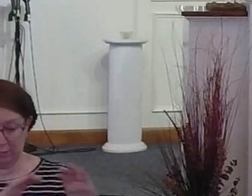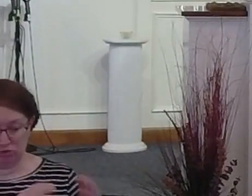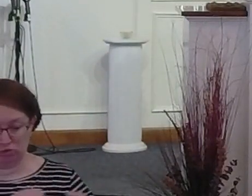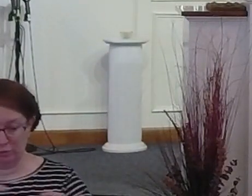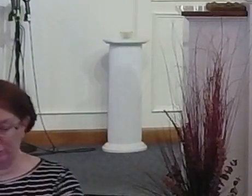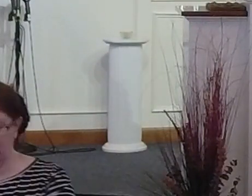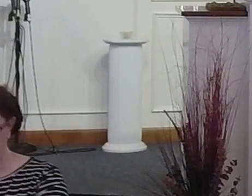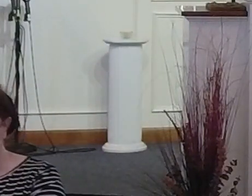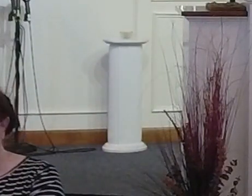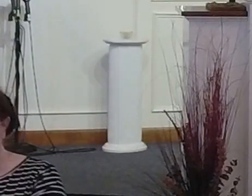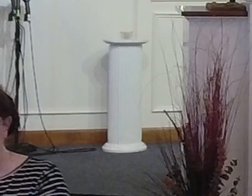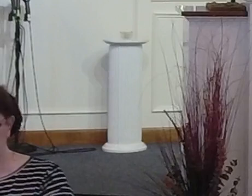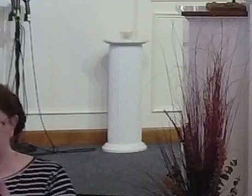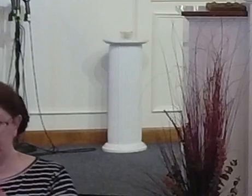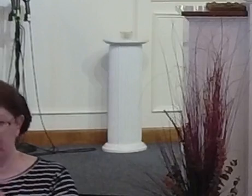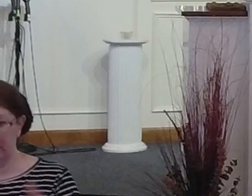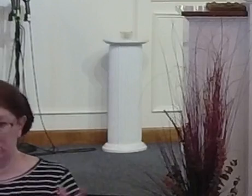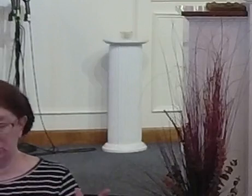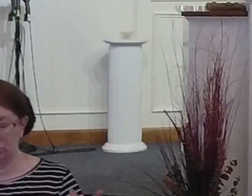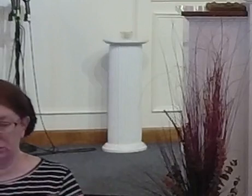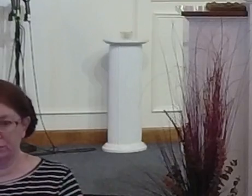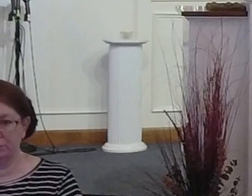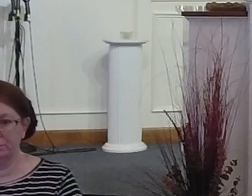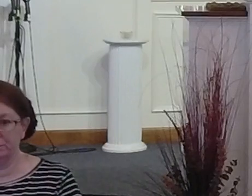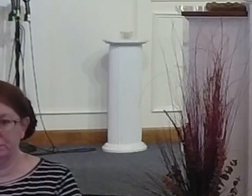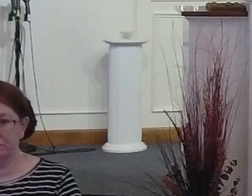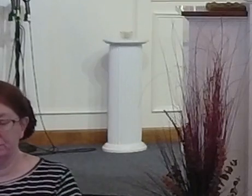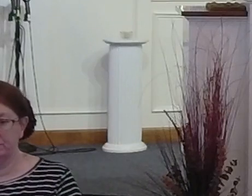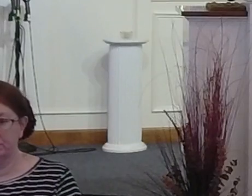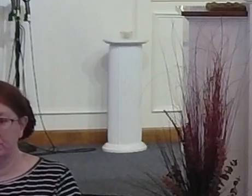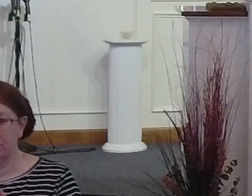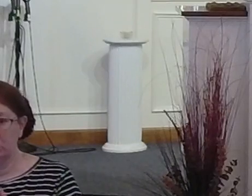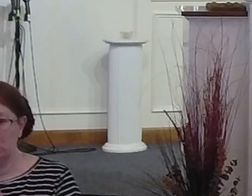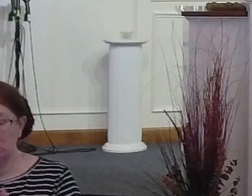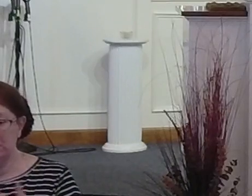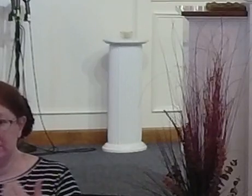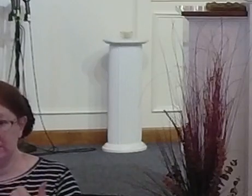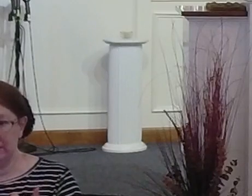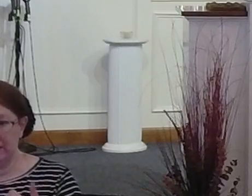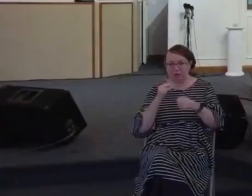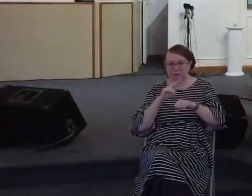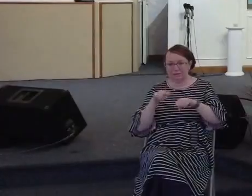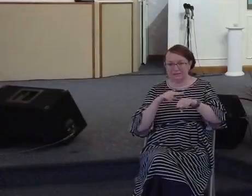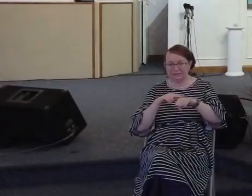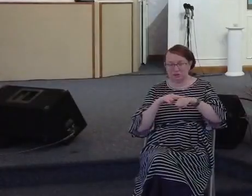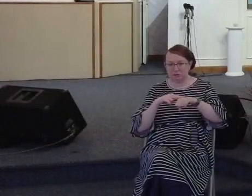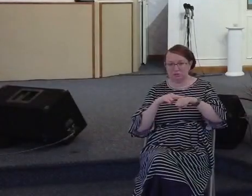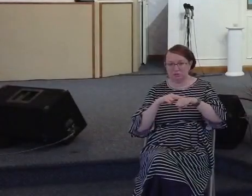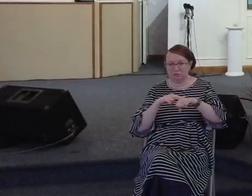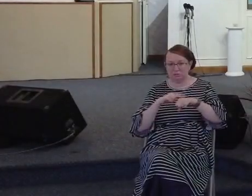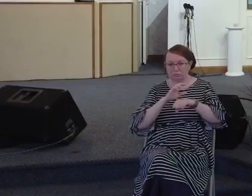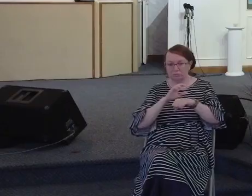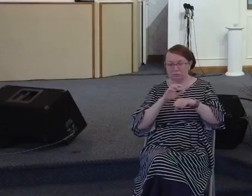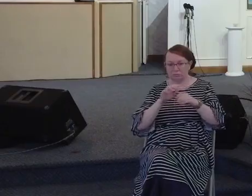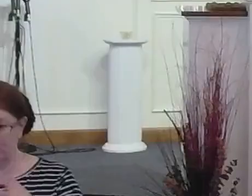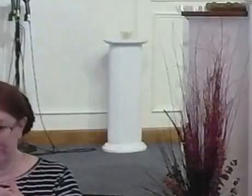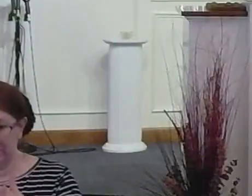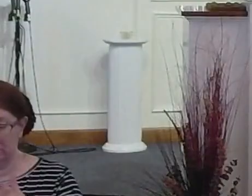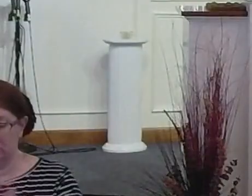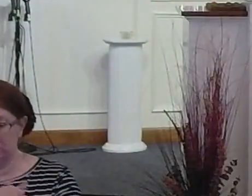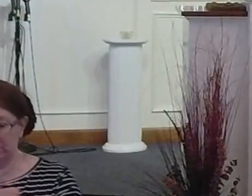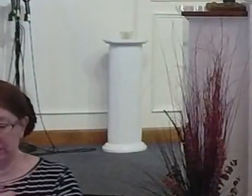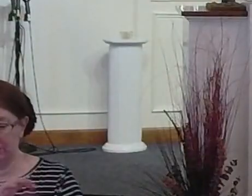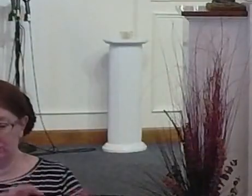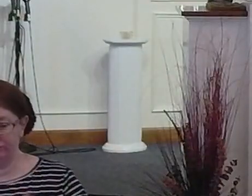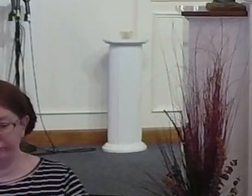mundo en grupos, en diferentes lenguajes, para que ellos puedan separarse de acuerdo a su lenguaje, para que las naciones se